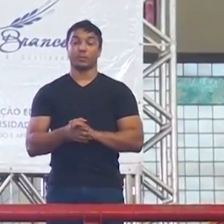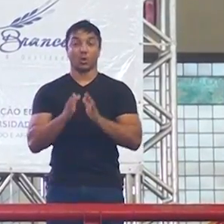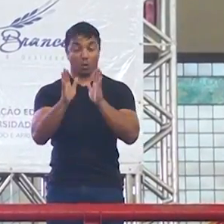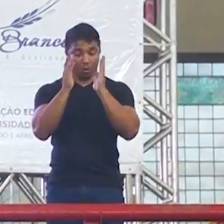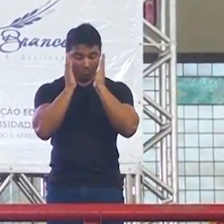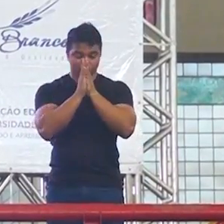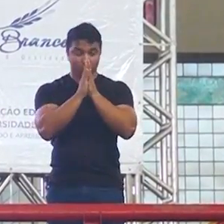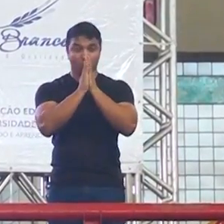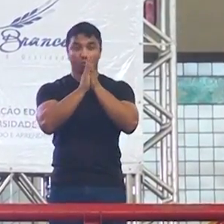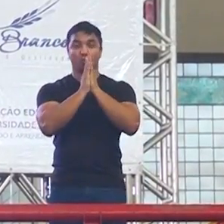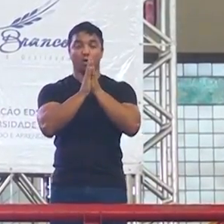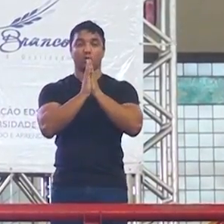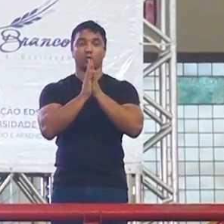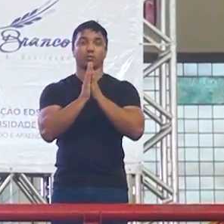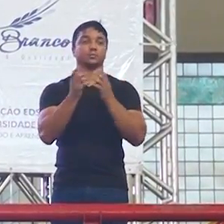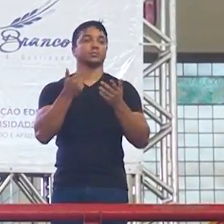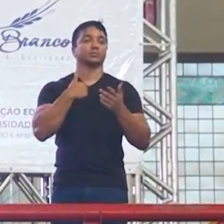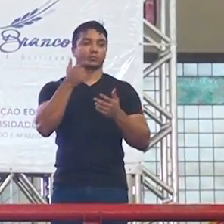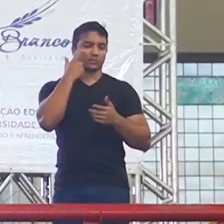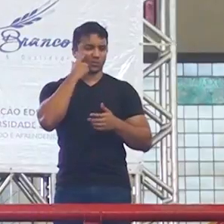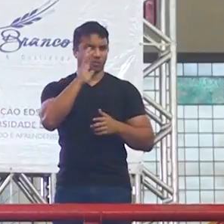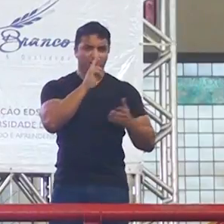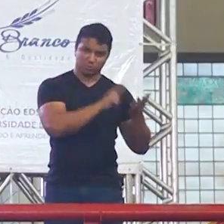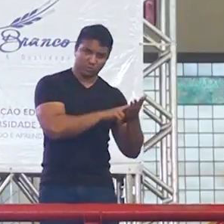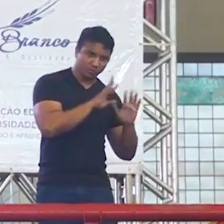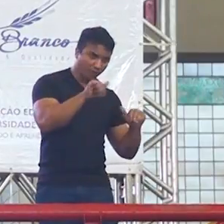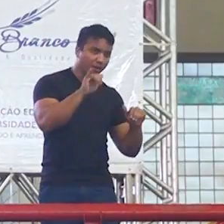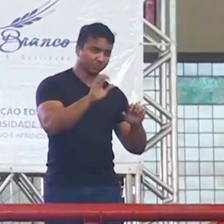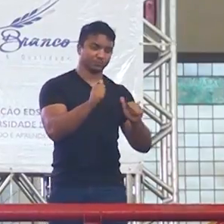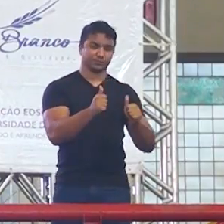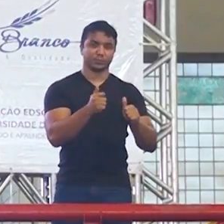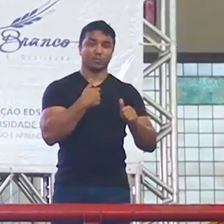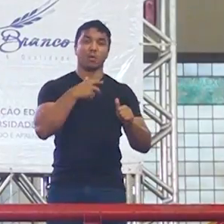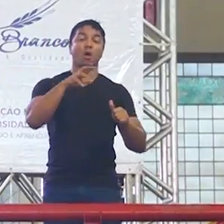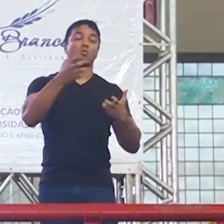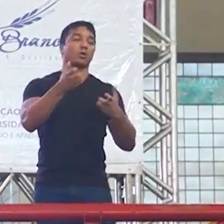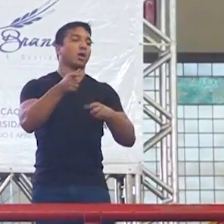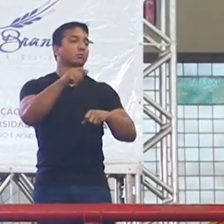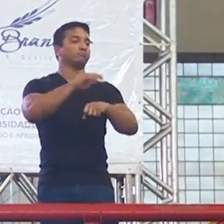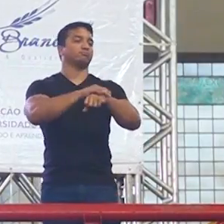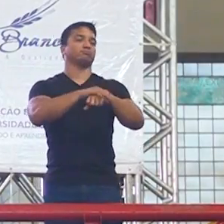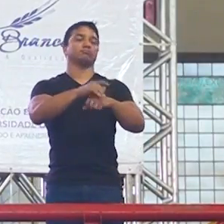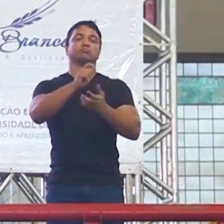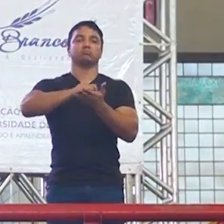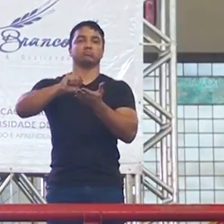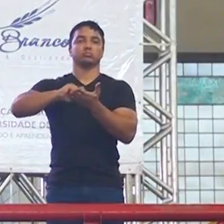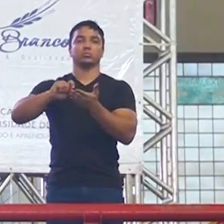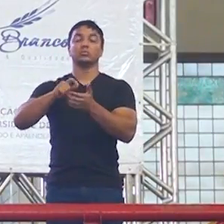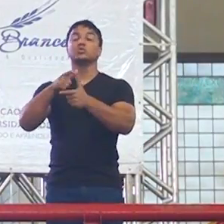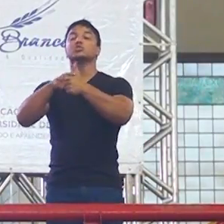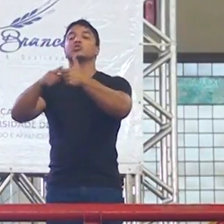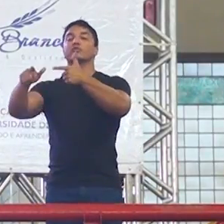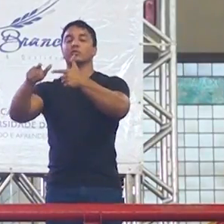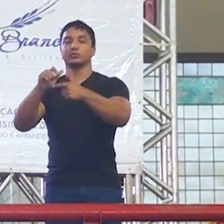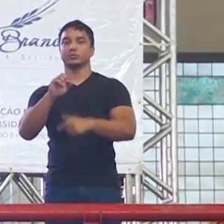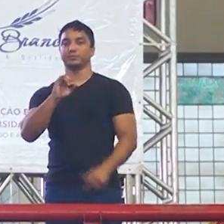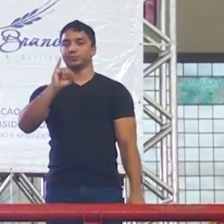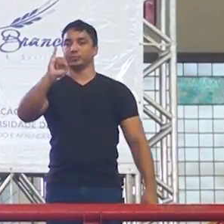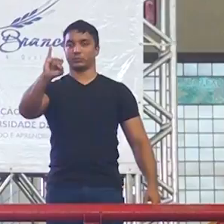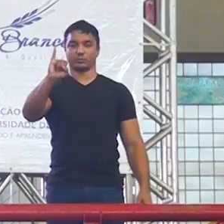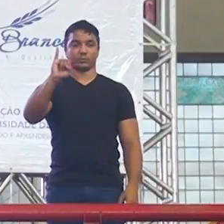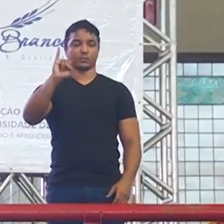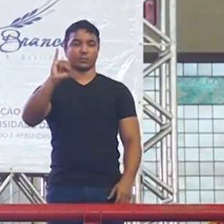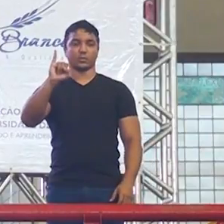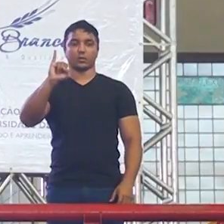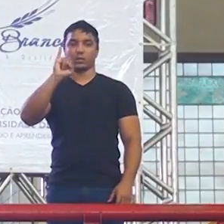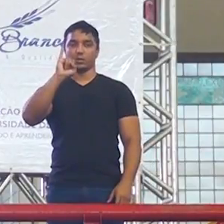favor, professor, o senhor vai resolver? Vai, mas eu quero que você faça. Divide aí para mim, coloque I, todo mundo,